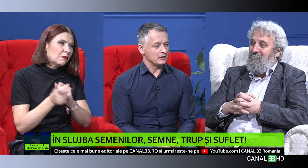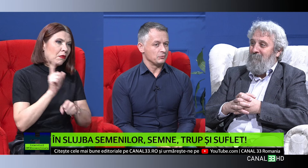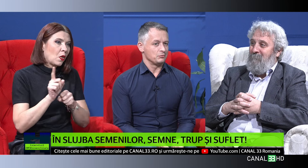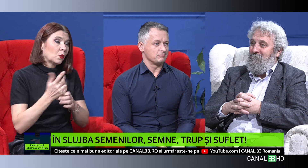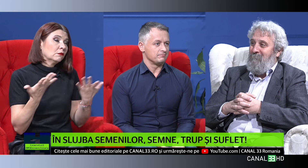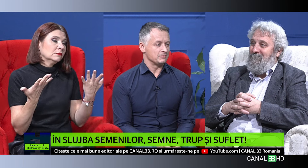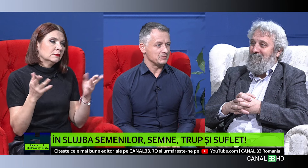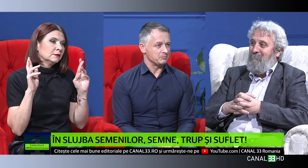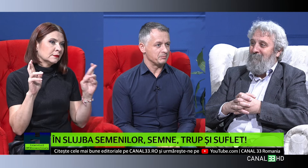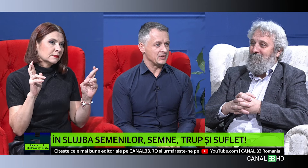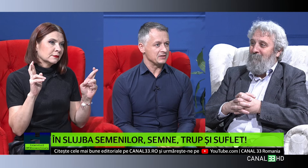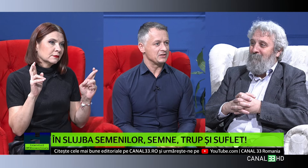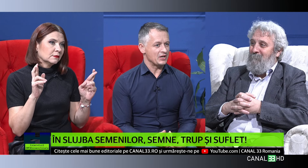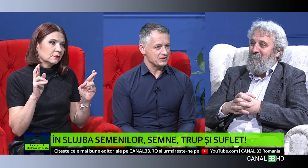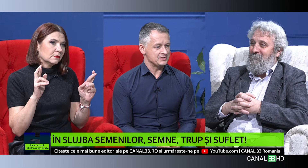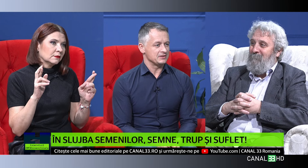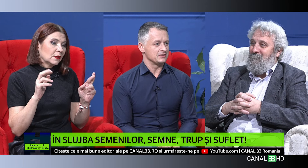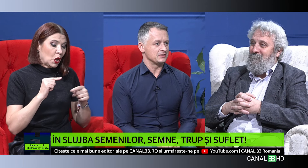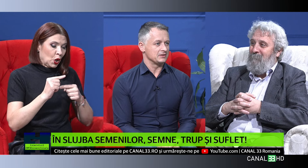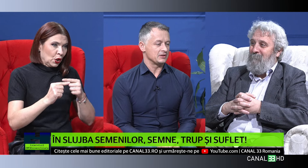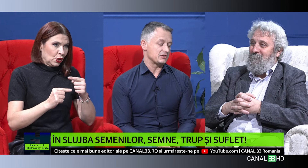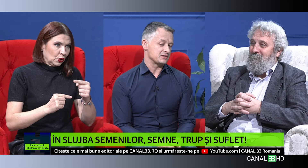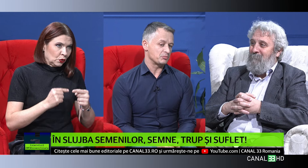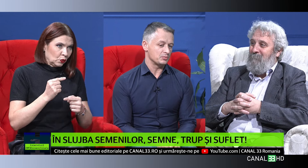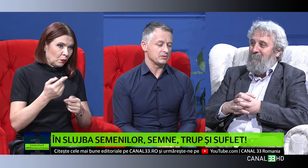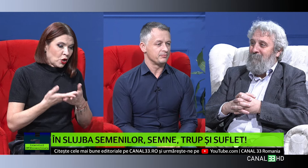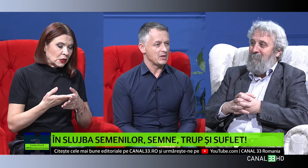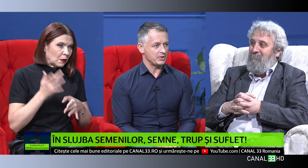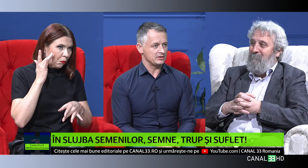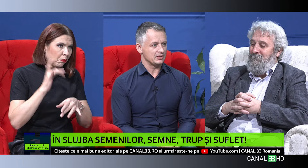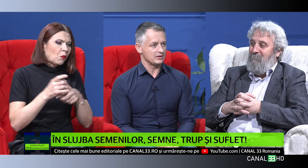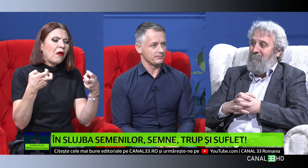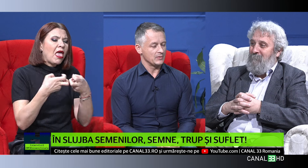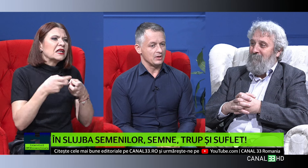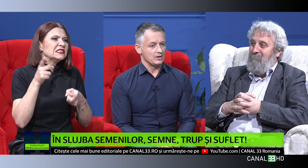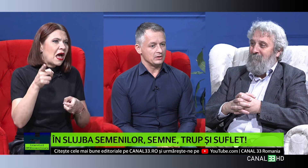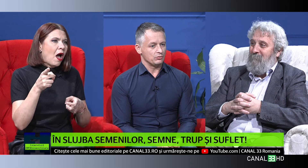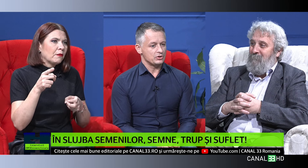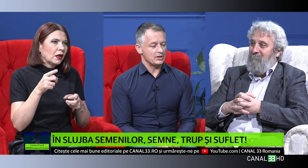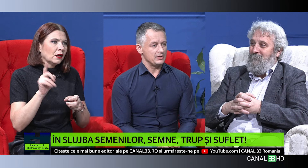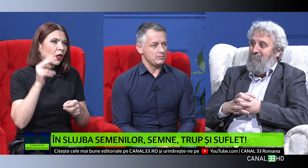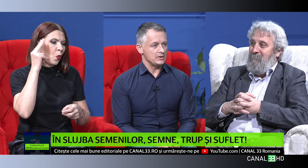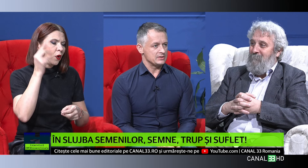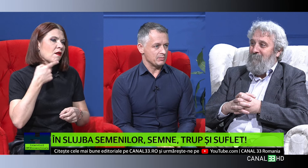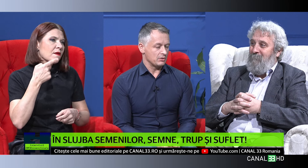Că, trecând de această probă practică de cunoaștere a limbii